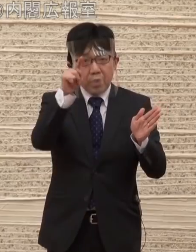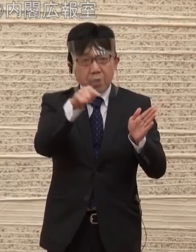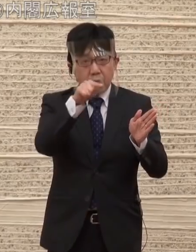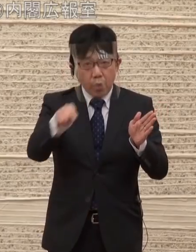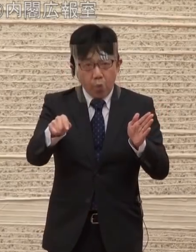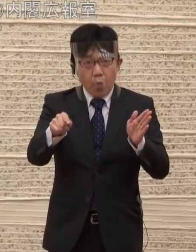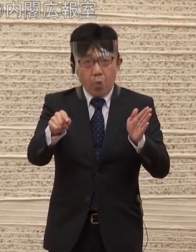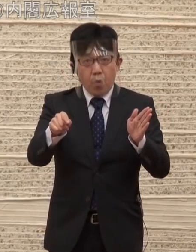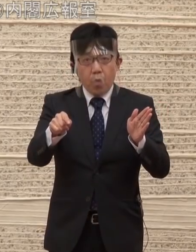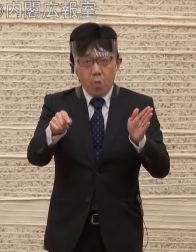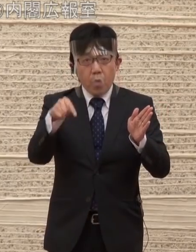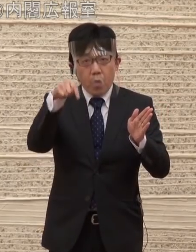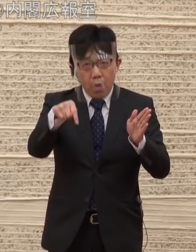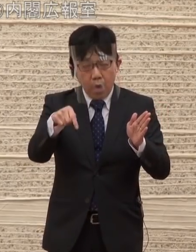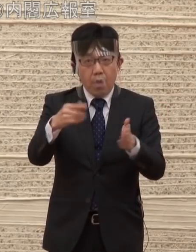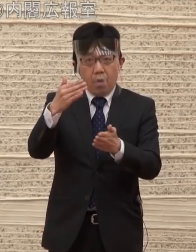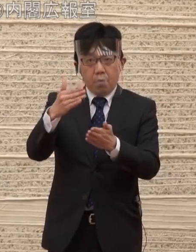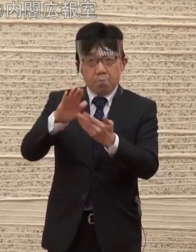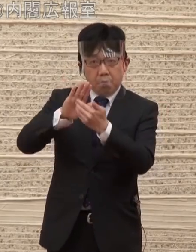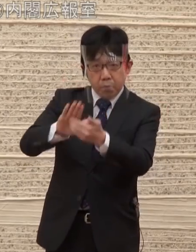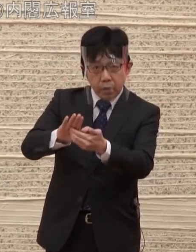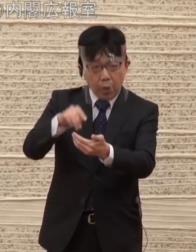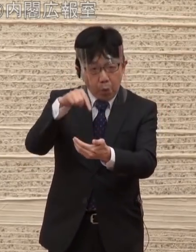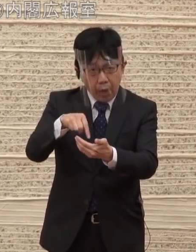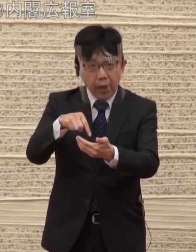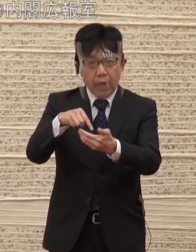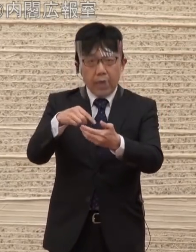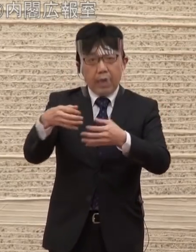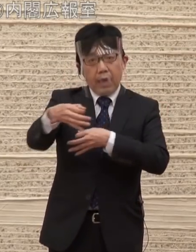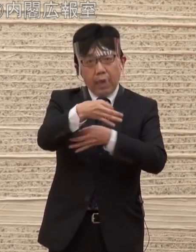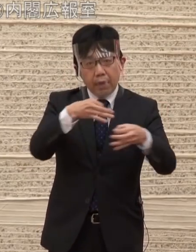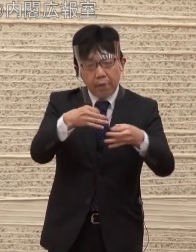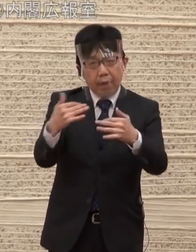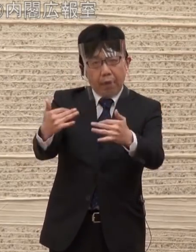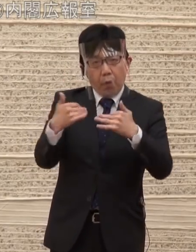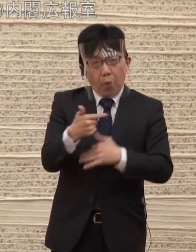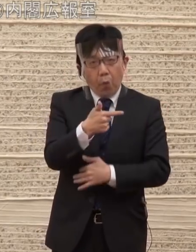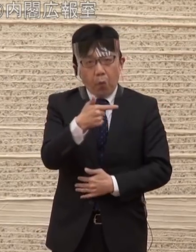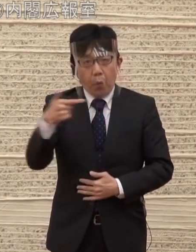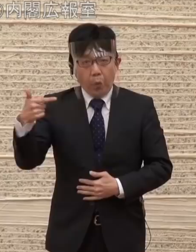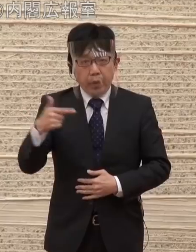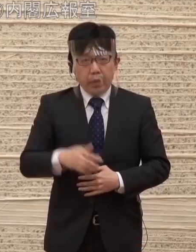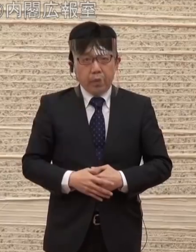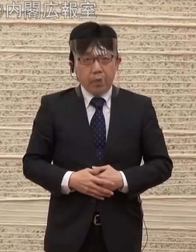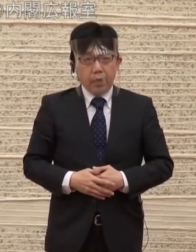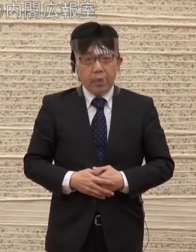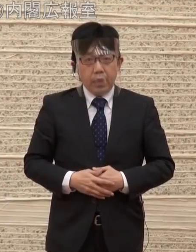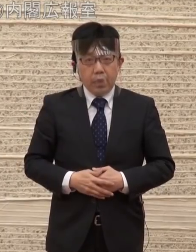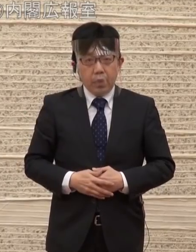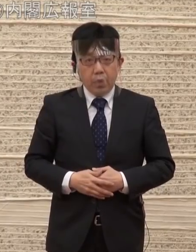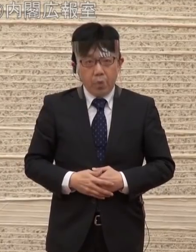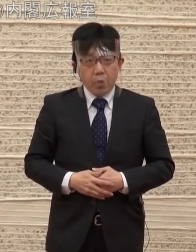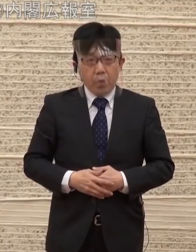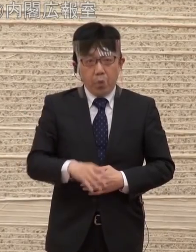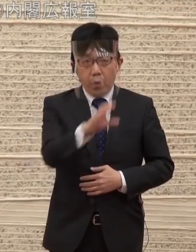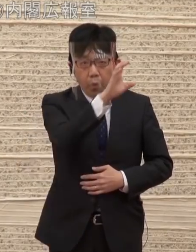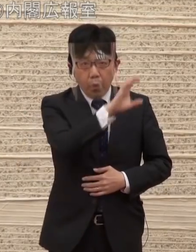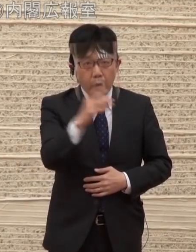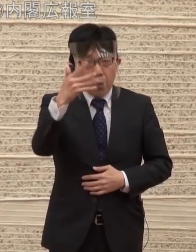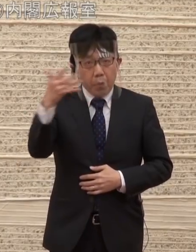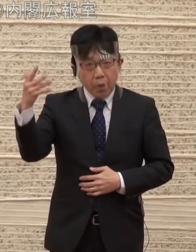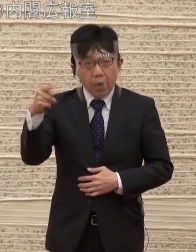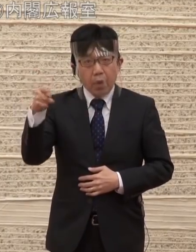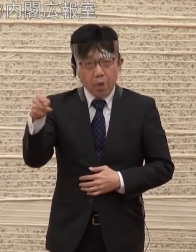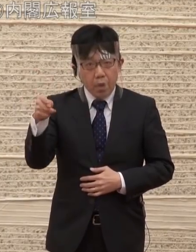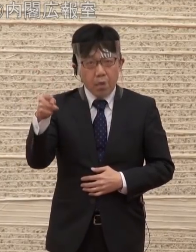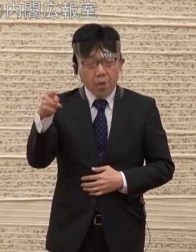世界経済に致命的なダメージを与えます欧米だの厳しい lockdown によって